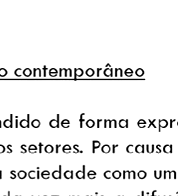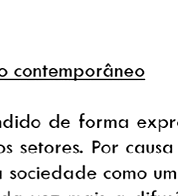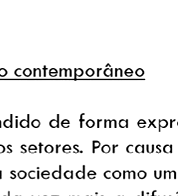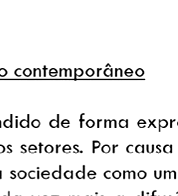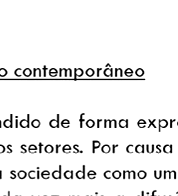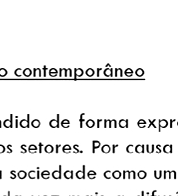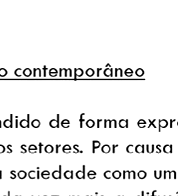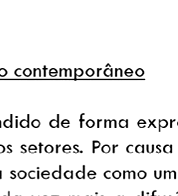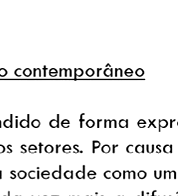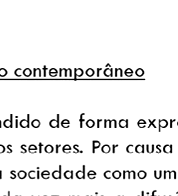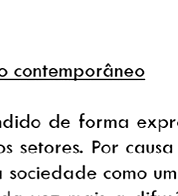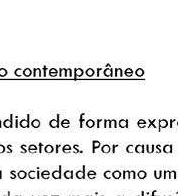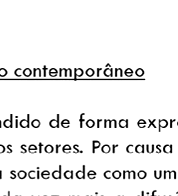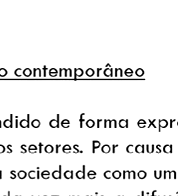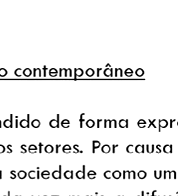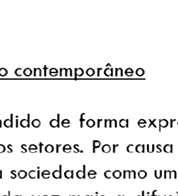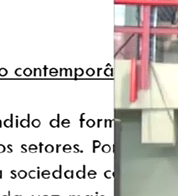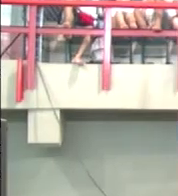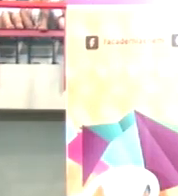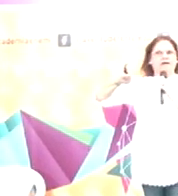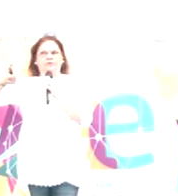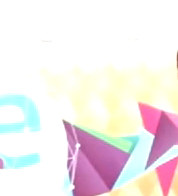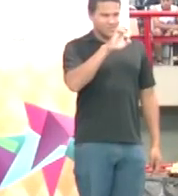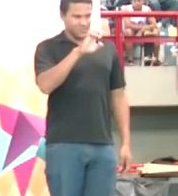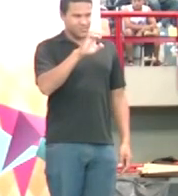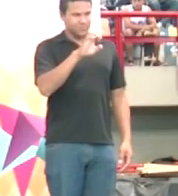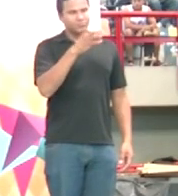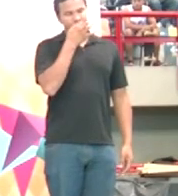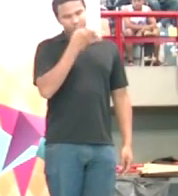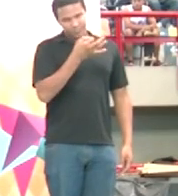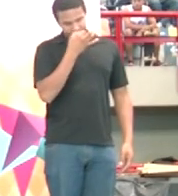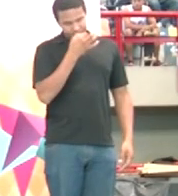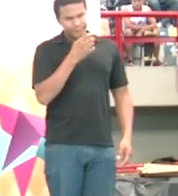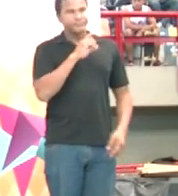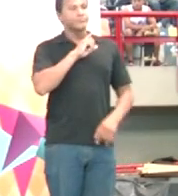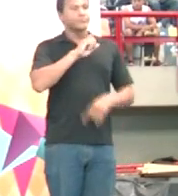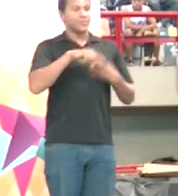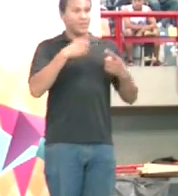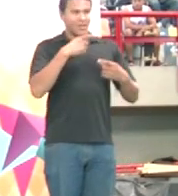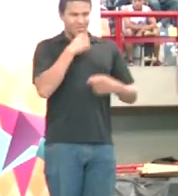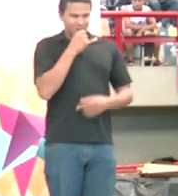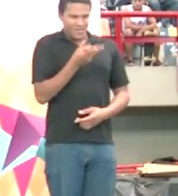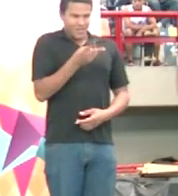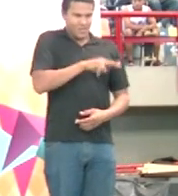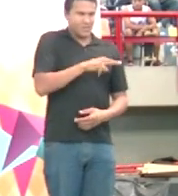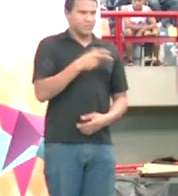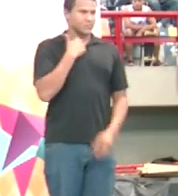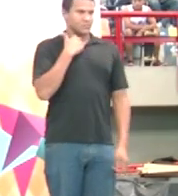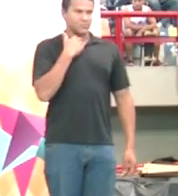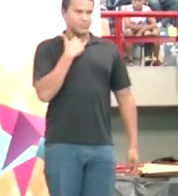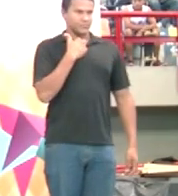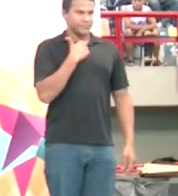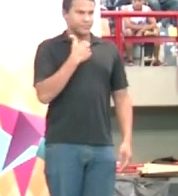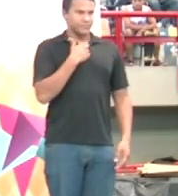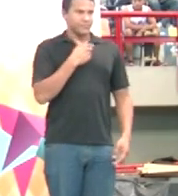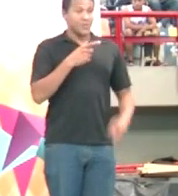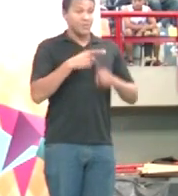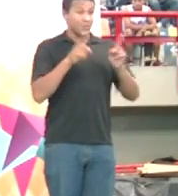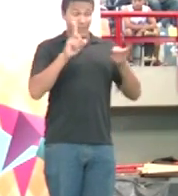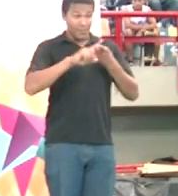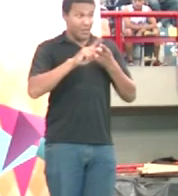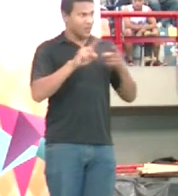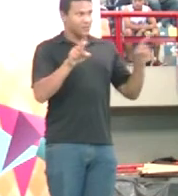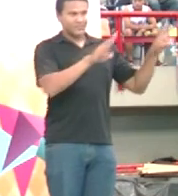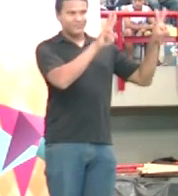opinião sobre ele, que é a tese. Nunca o contrário. E eu não posso copiar o tema que o concurso